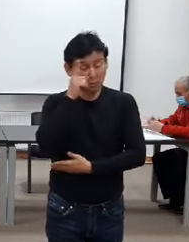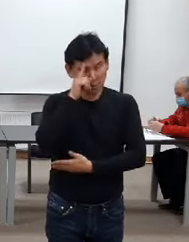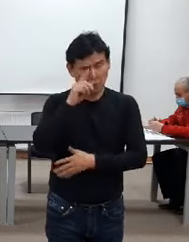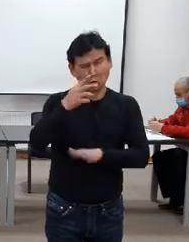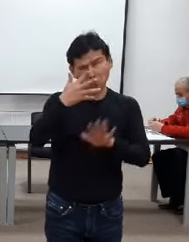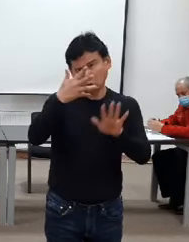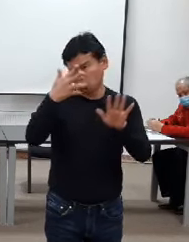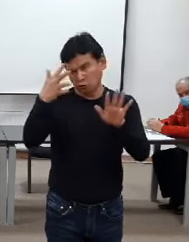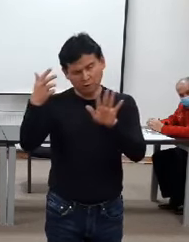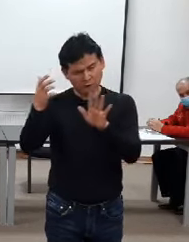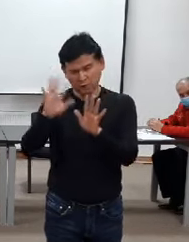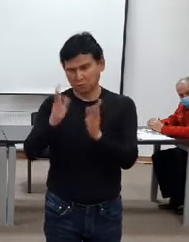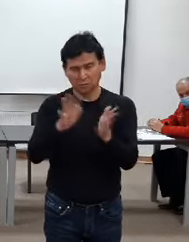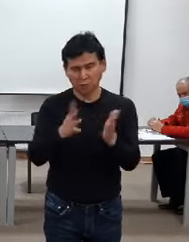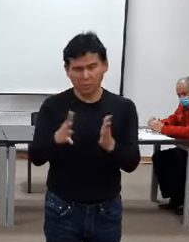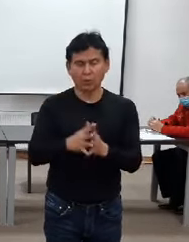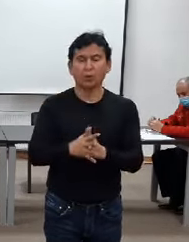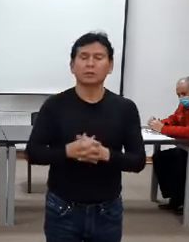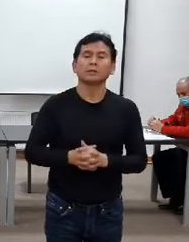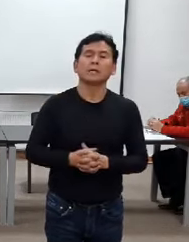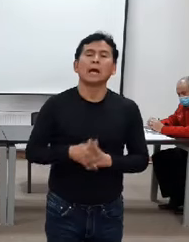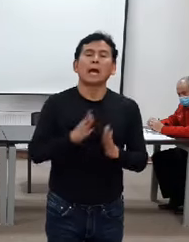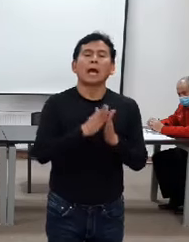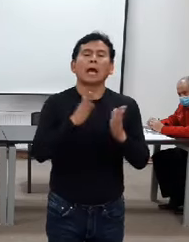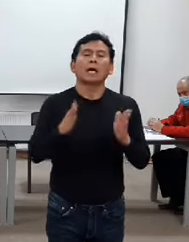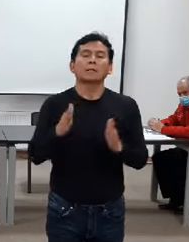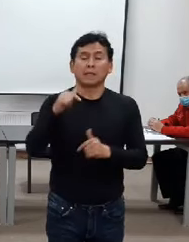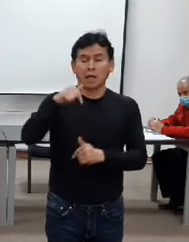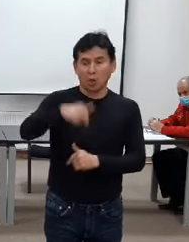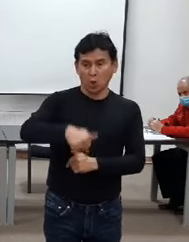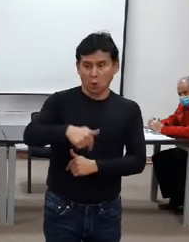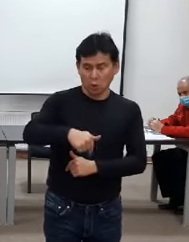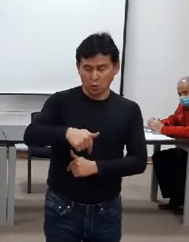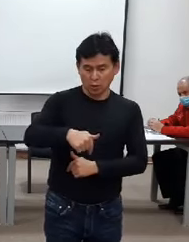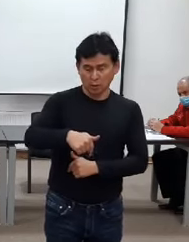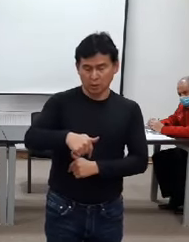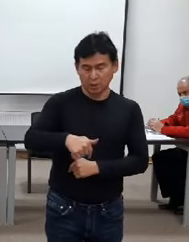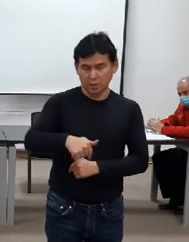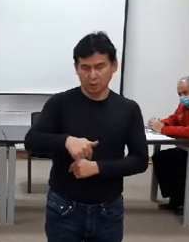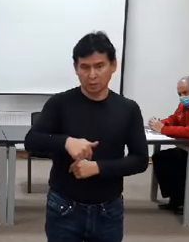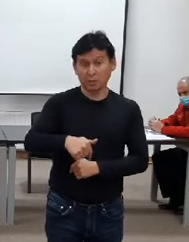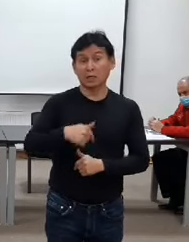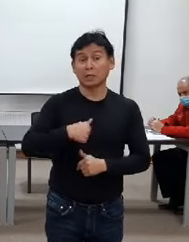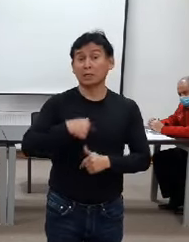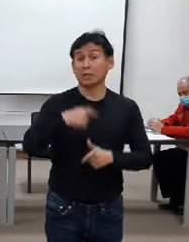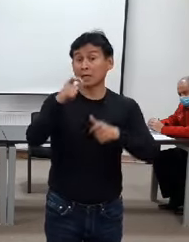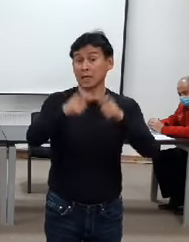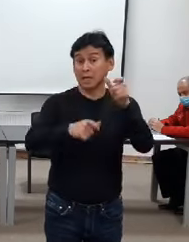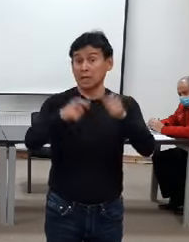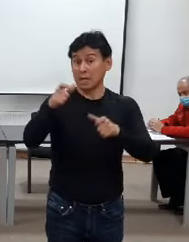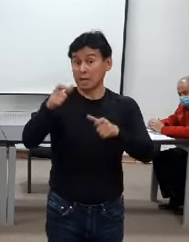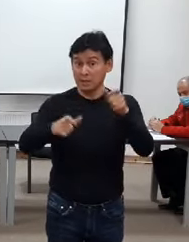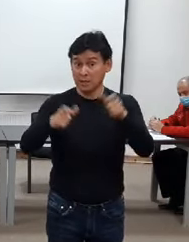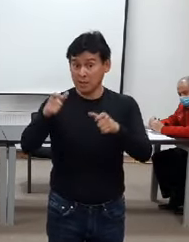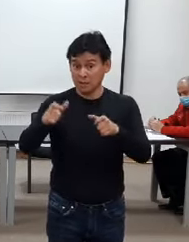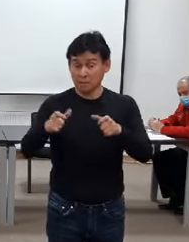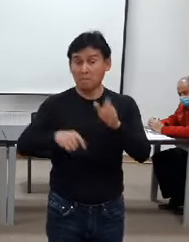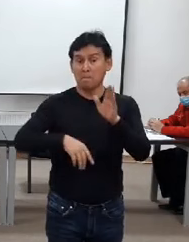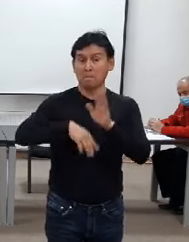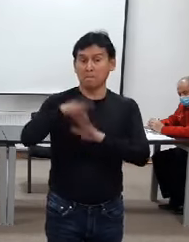más de 900 los exámenes, sí, hasta el día de hoy, contemplando que la población es de